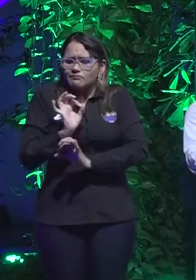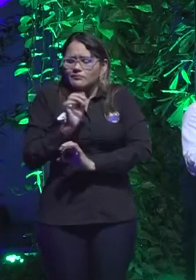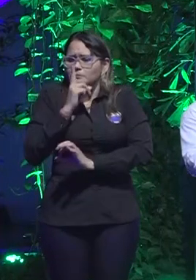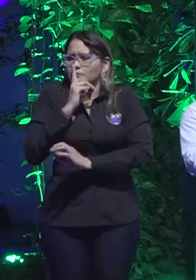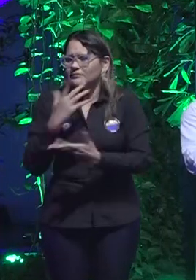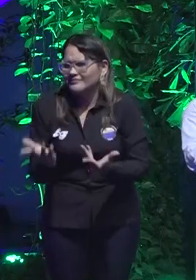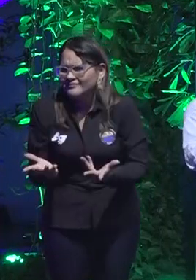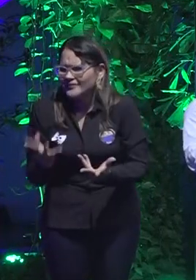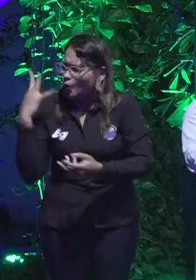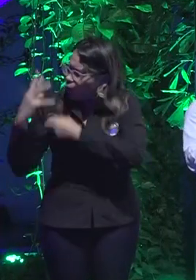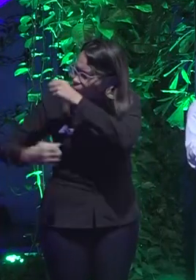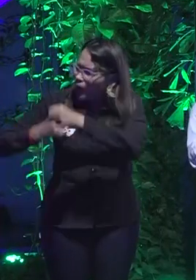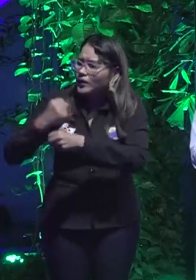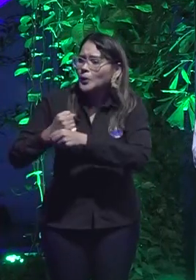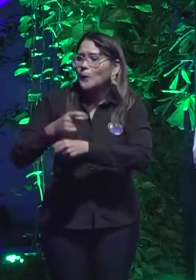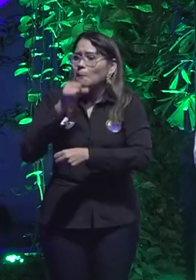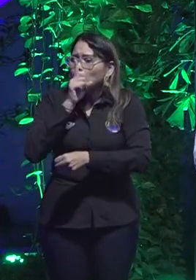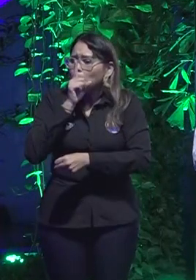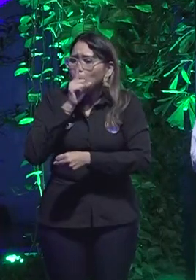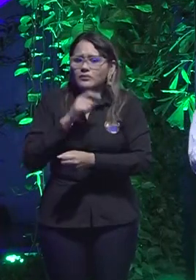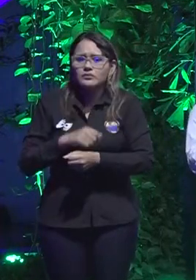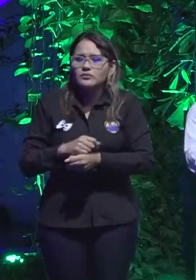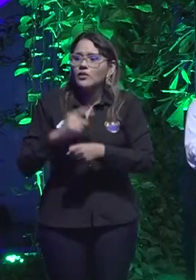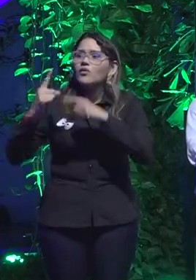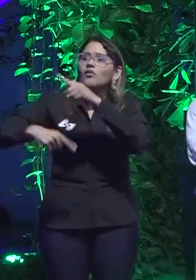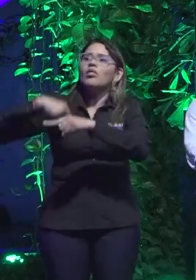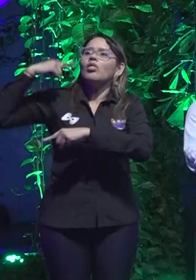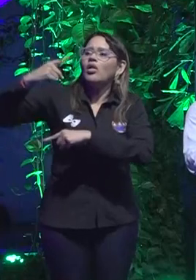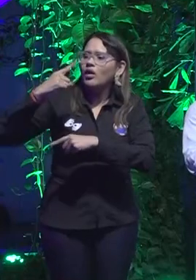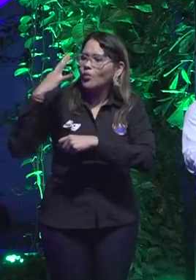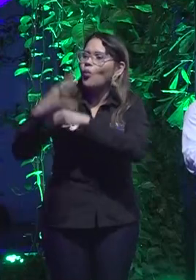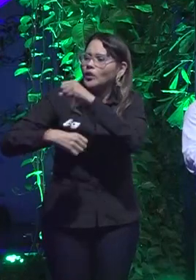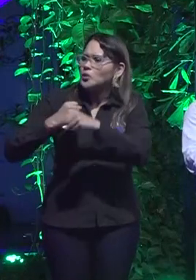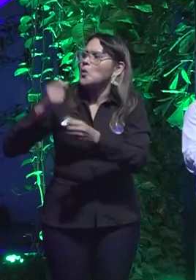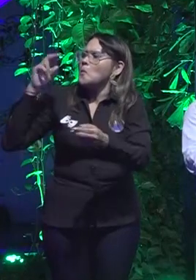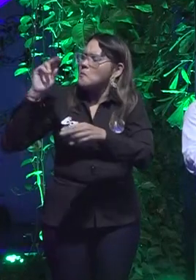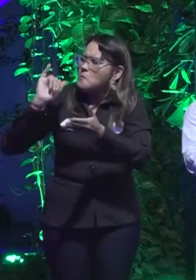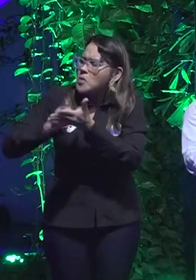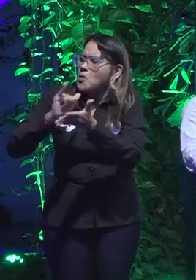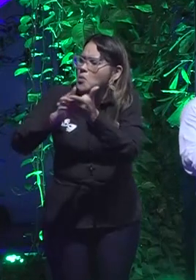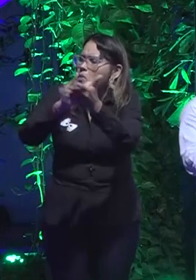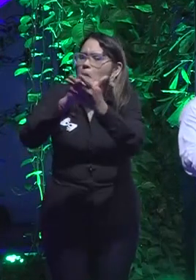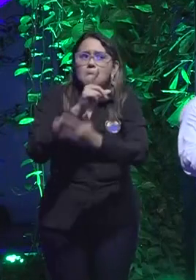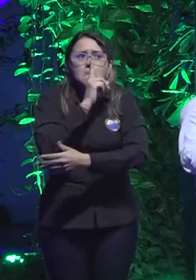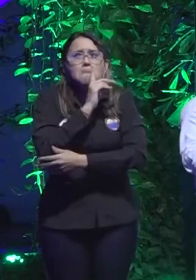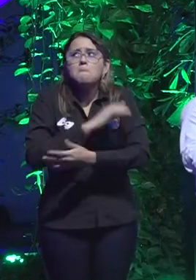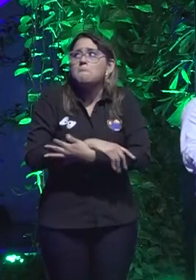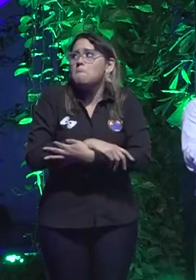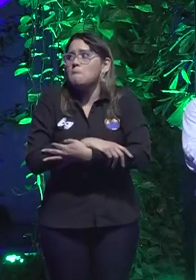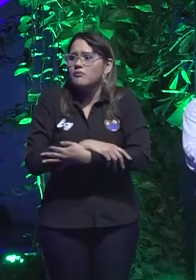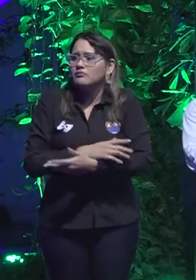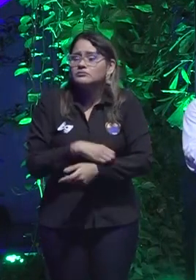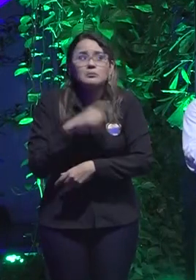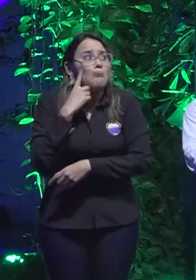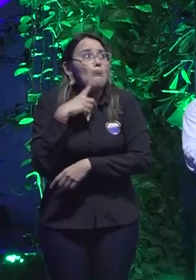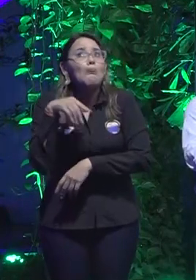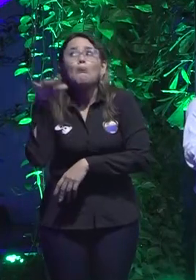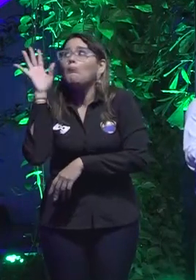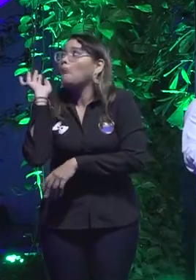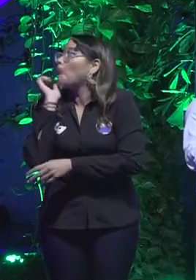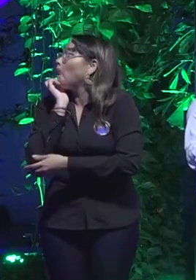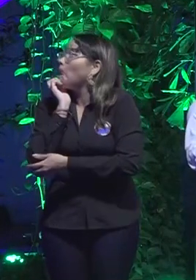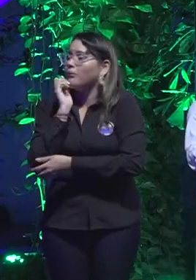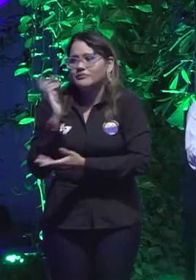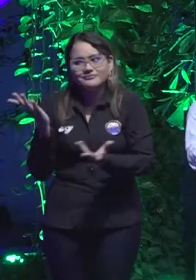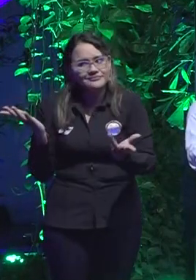bloqueo y ahora vamos para 4 de un autobloqueo. No pasa nada. Y no podemos simplemente mirar para otro lado y